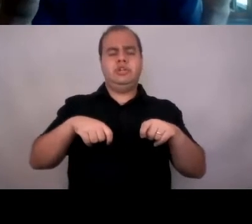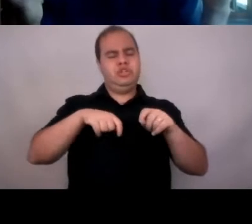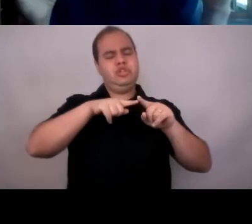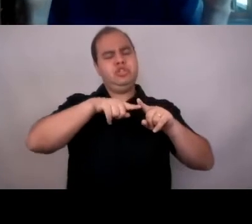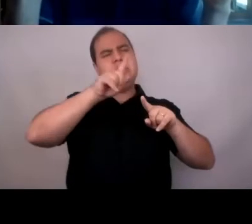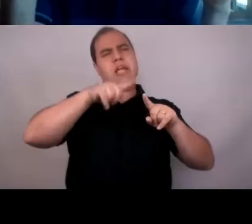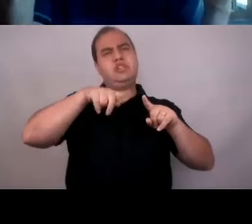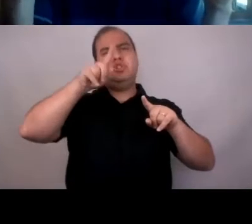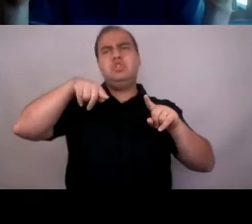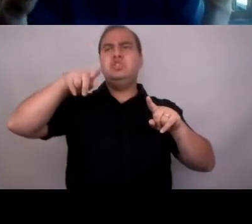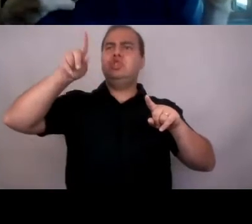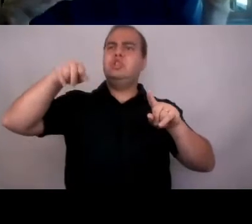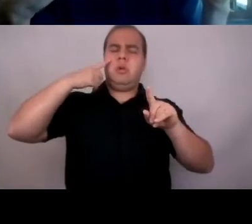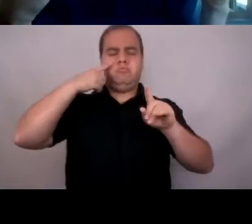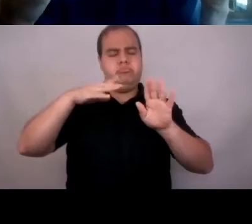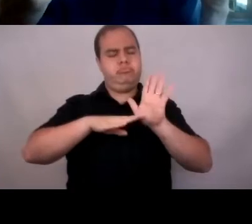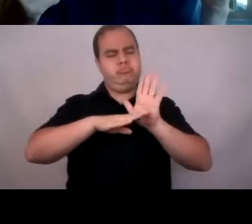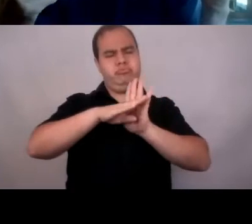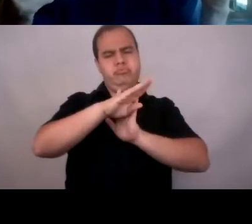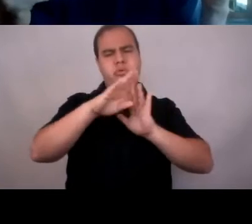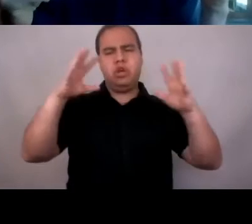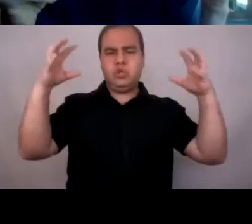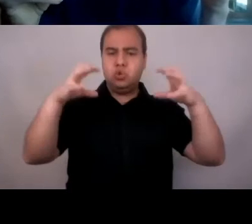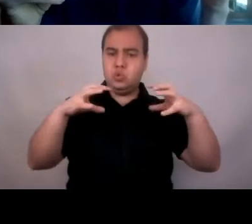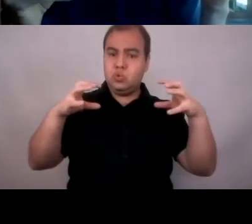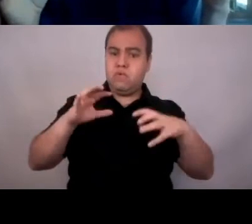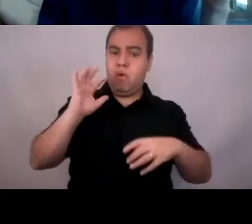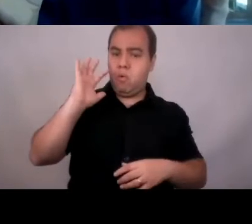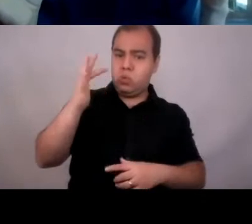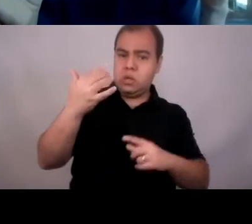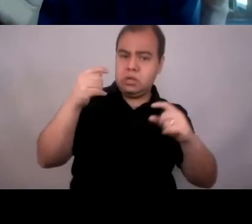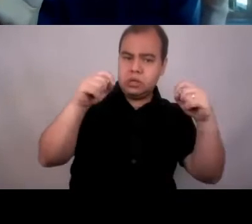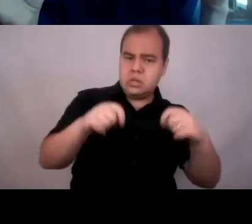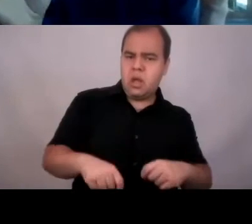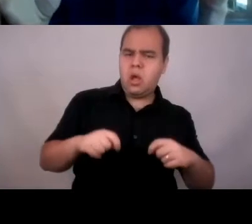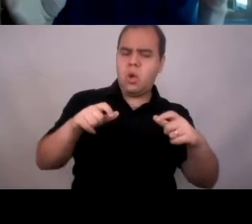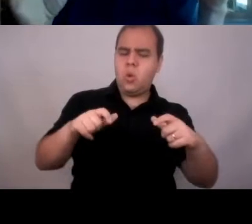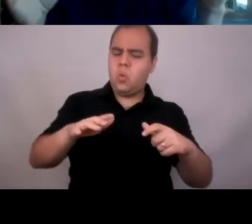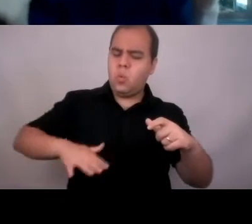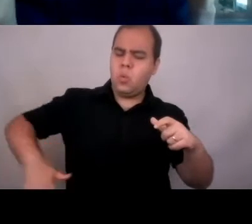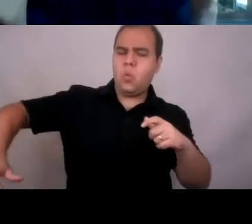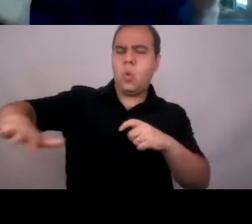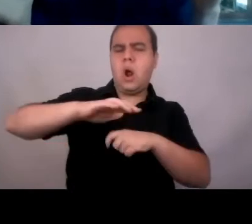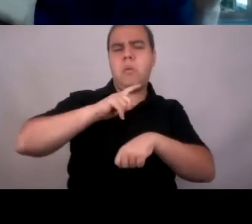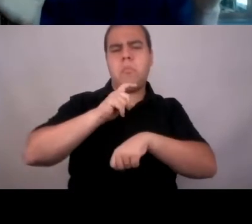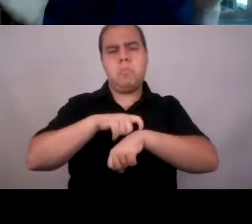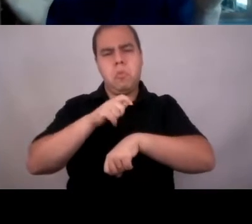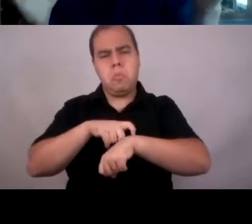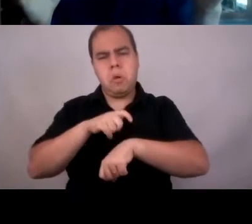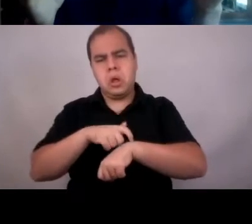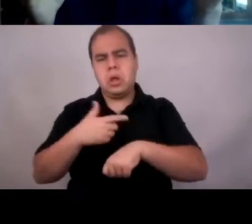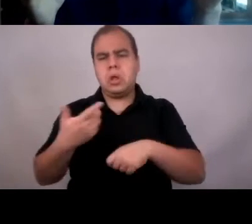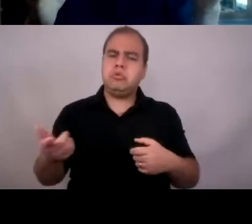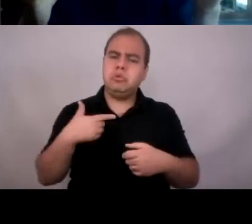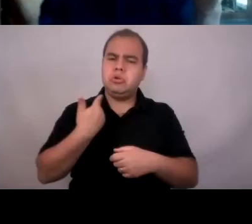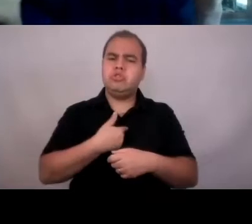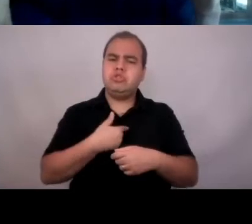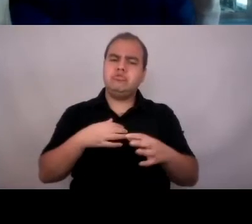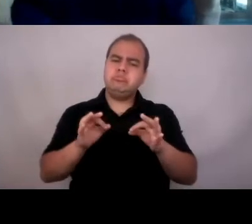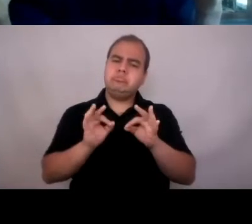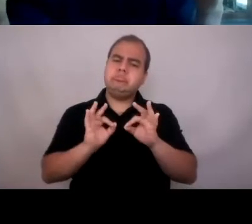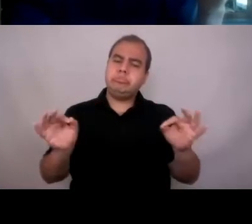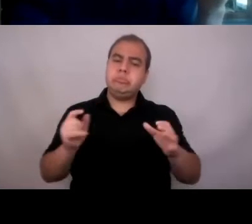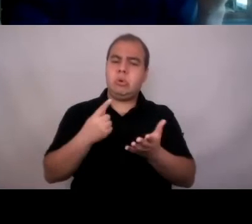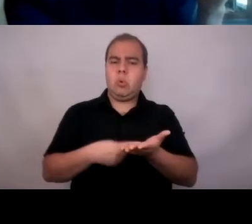né, daquela determinada chuva acontecer num determinado momento, né, no momento que a gente estabelece. Então,